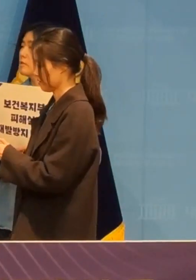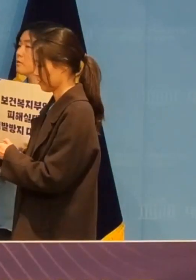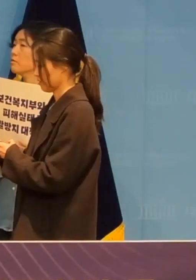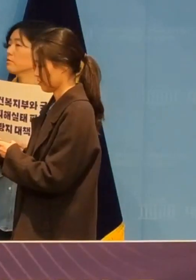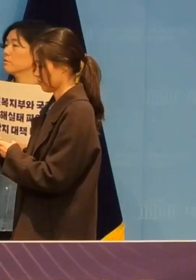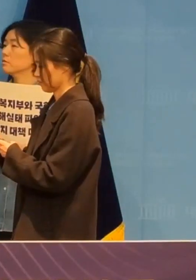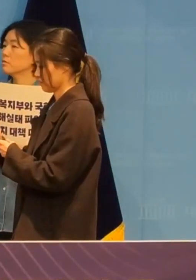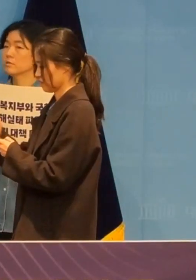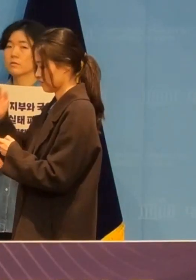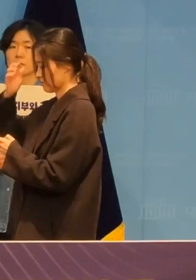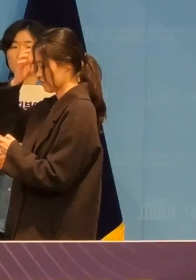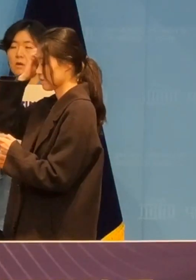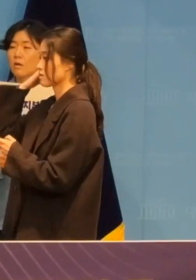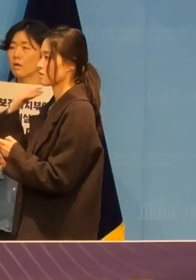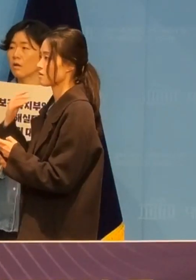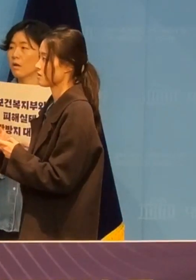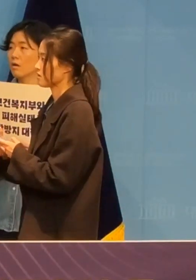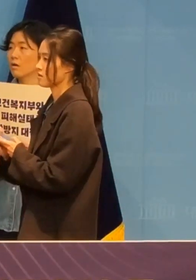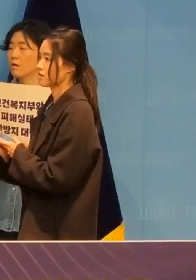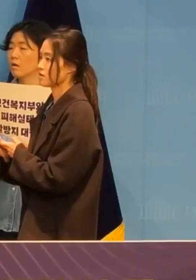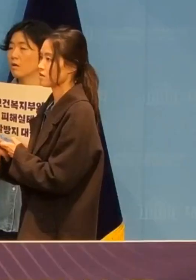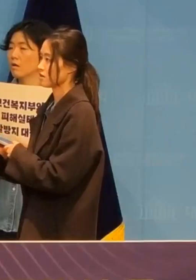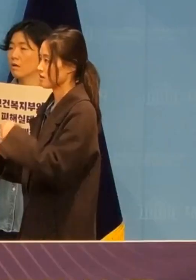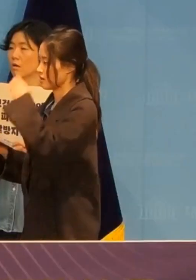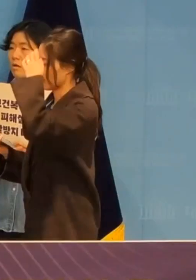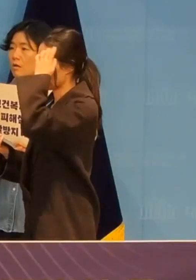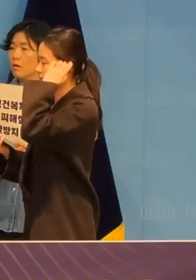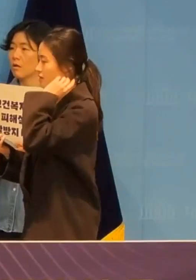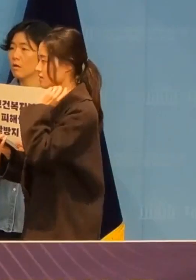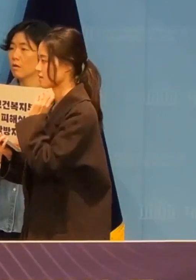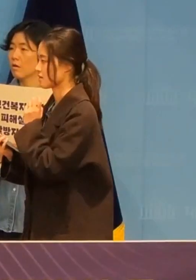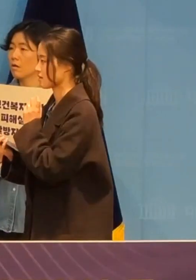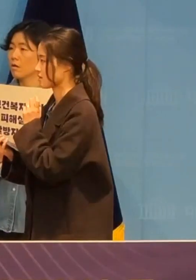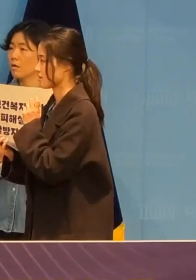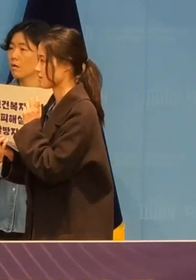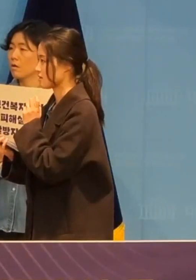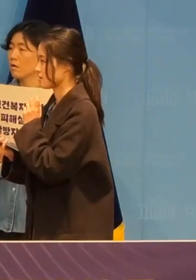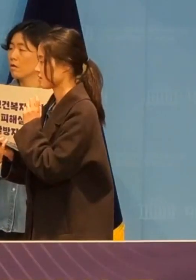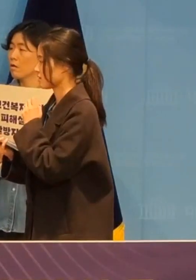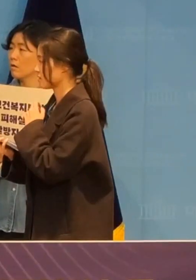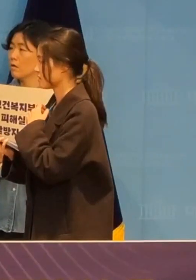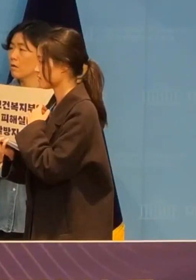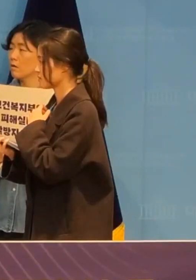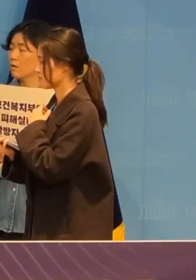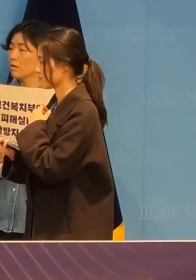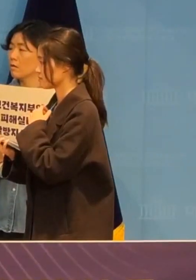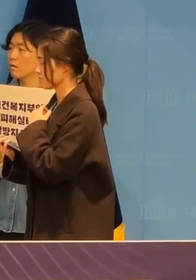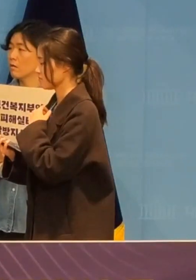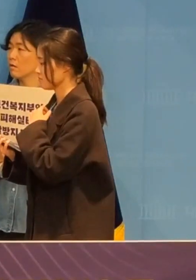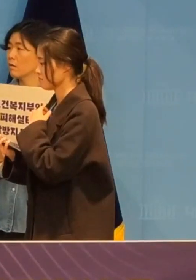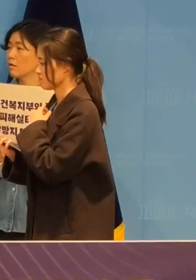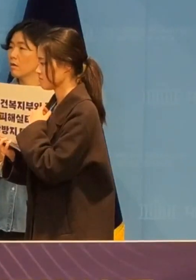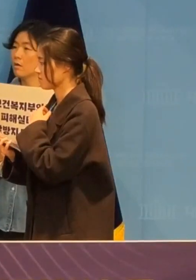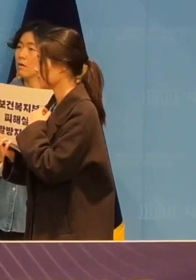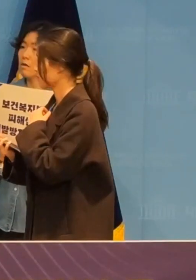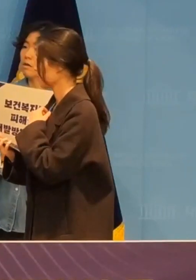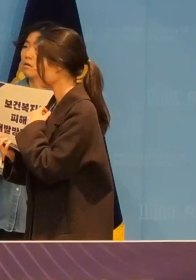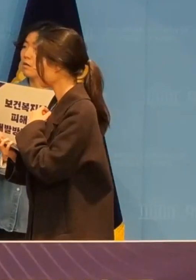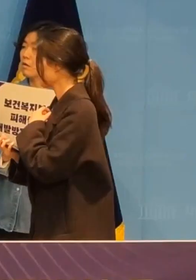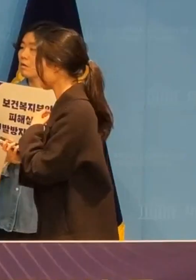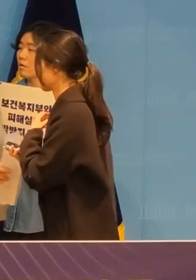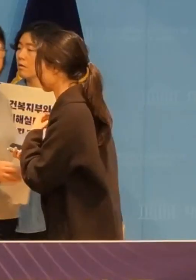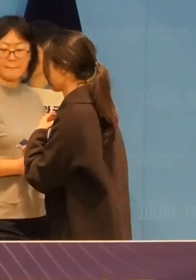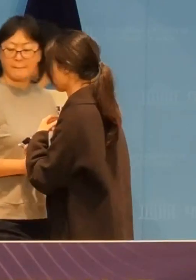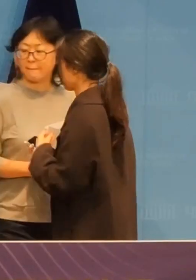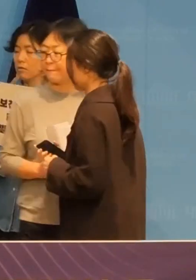조금 더 올려주시면 앞에서 어머님 순서라서 제가 올려드리겠습니다. 조금 더 올려주시면 감사하겠습니다. 아이고 감사합니다.